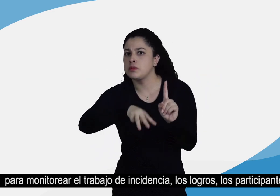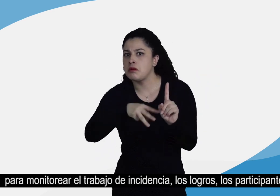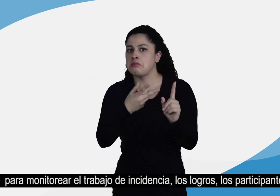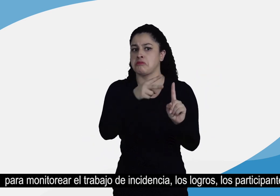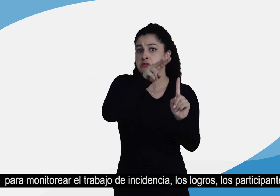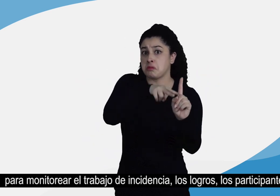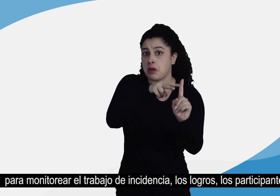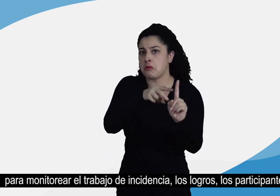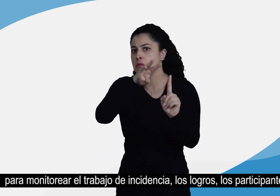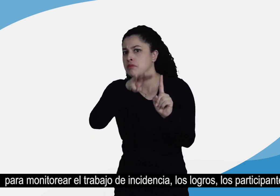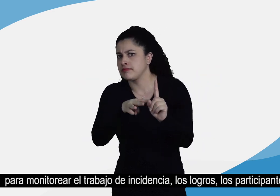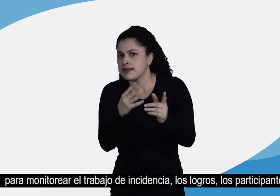Los logros